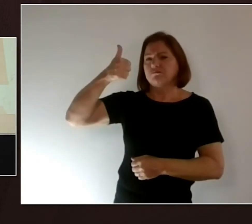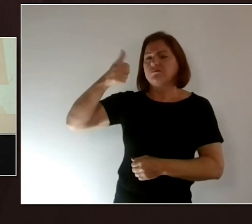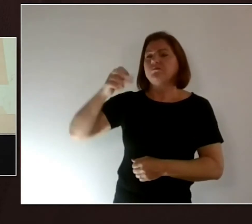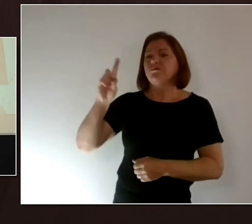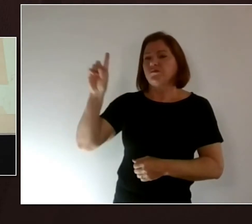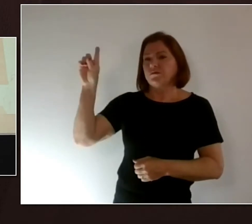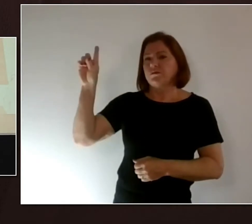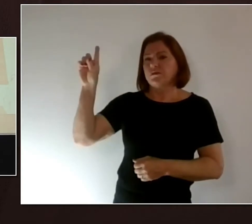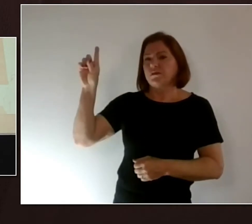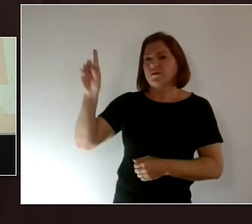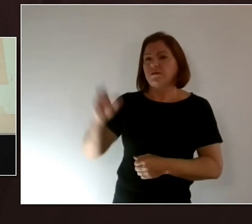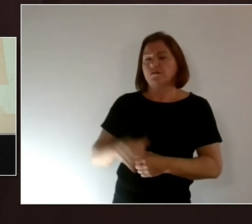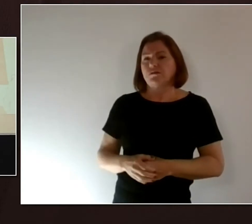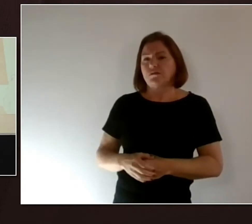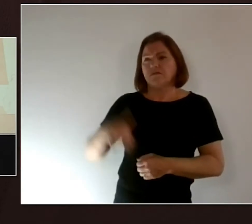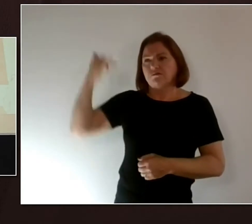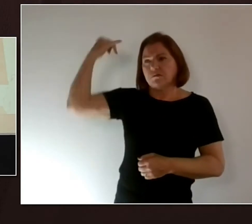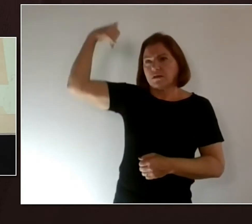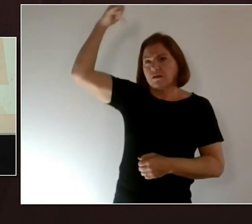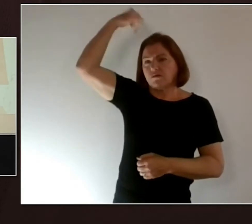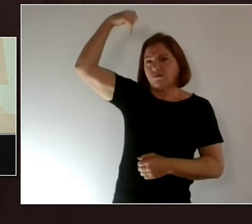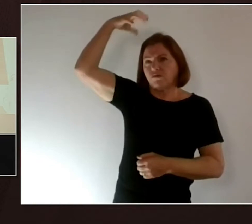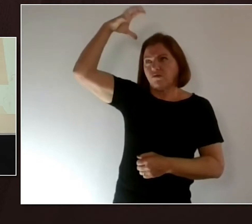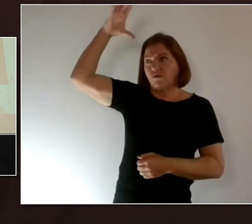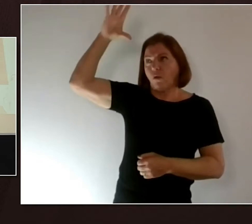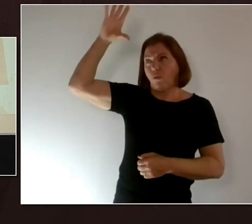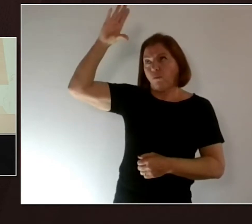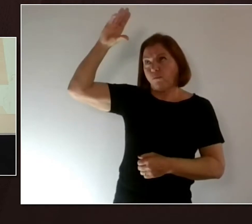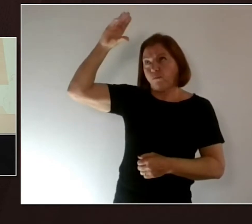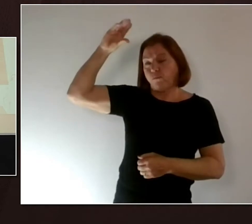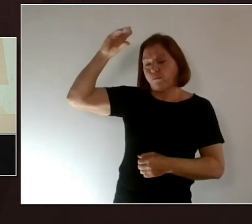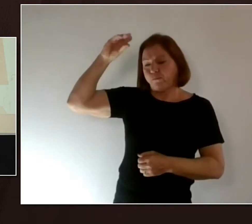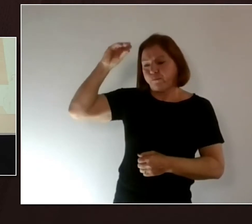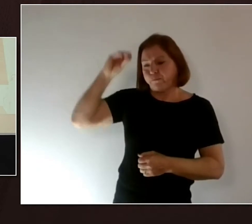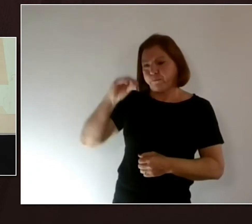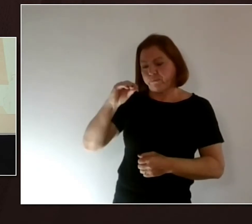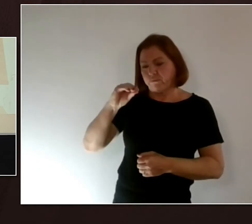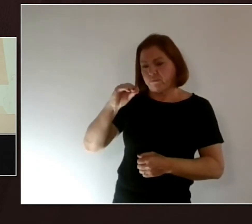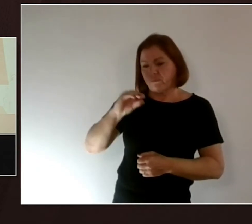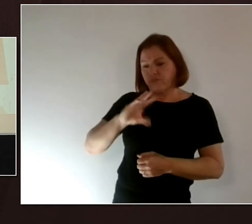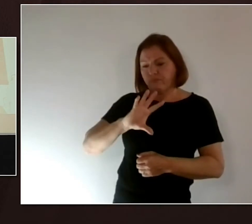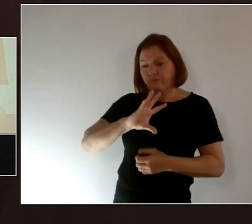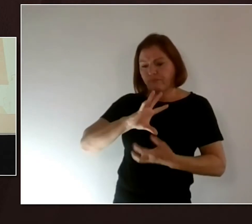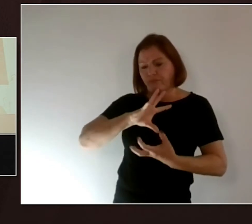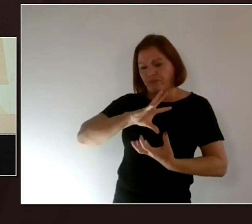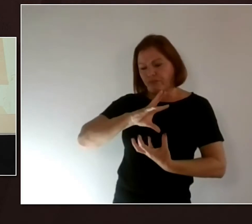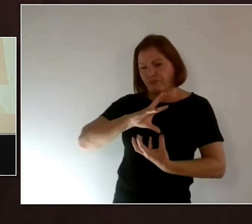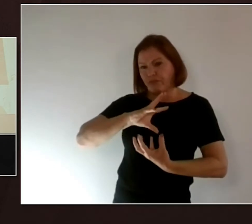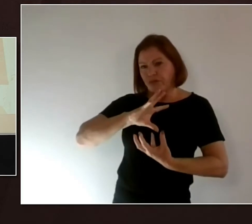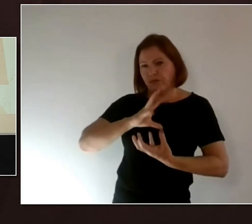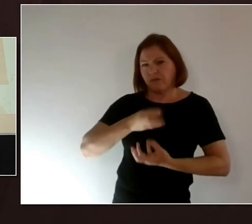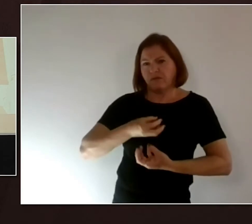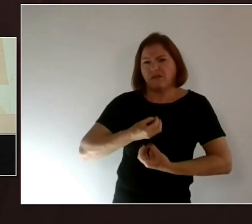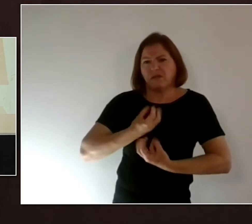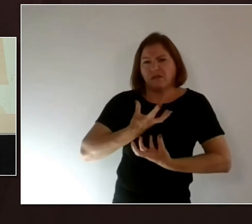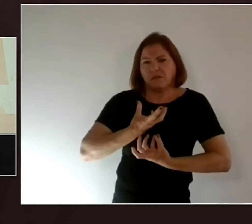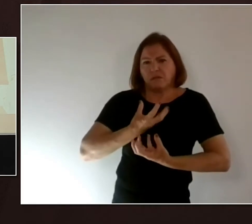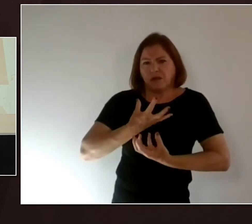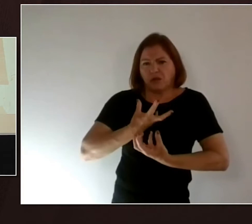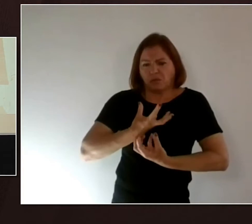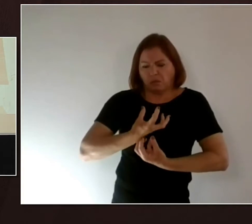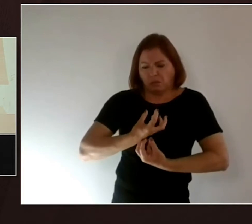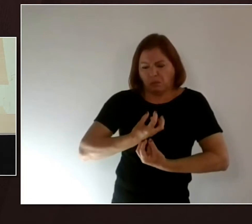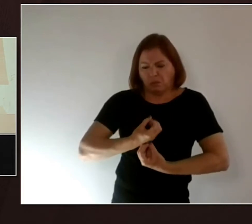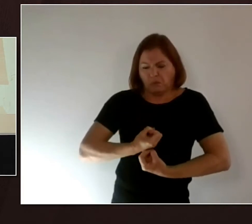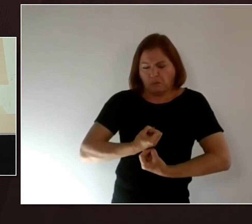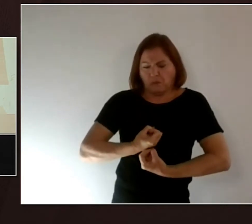A unção se vai. Eu posso transmitir bastante conhecimento para vocês, mas não tem a unção, não tem a revelação,